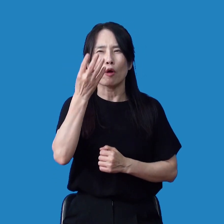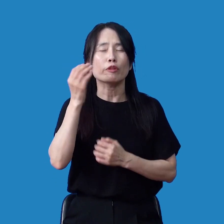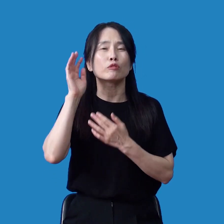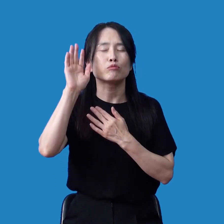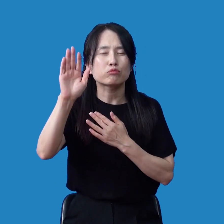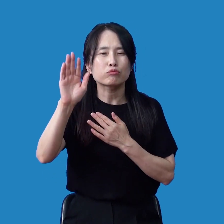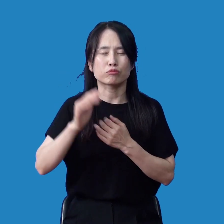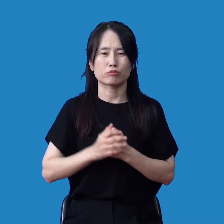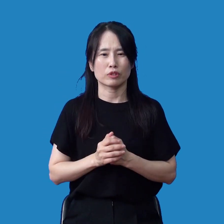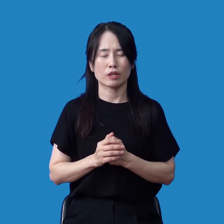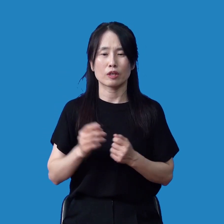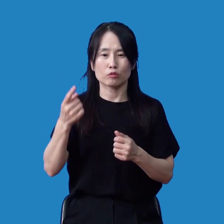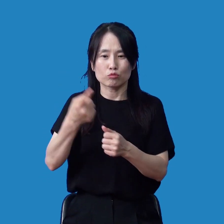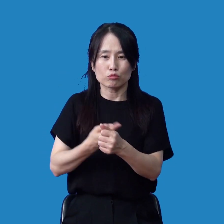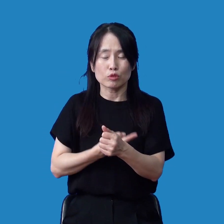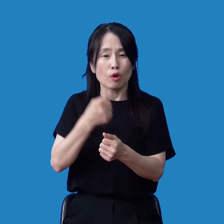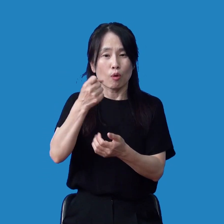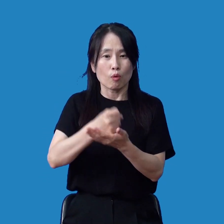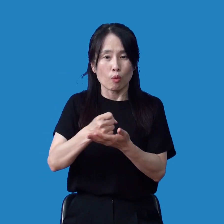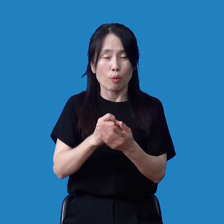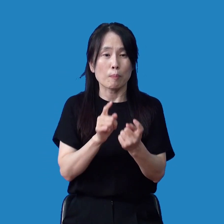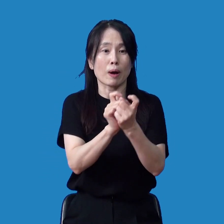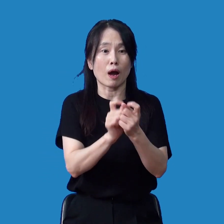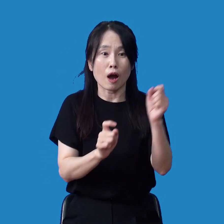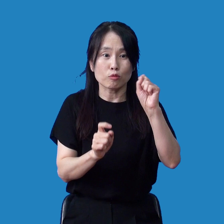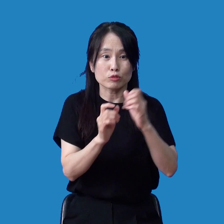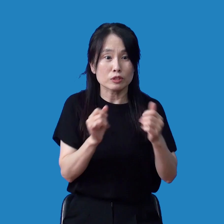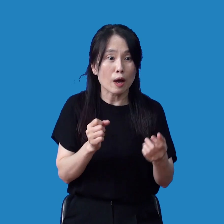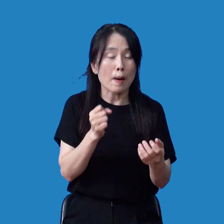기사 한 사람과 마주쳤는데 그 기사가 흥분해서